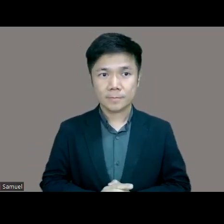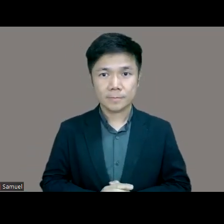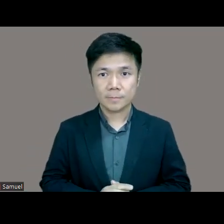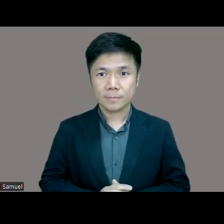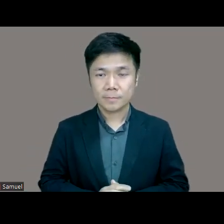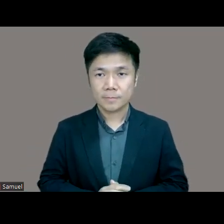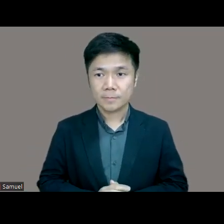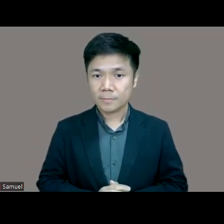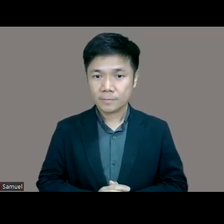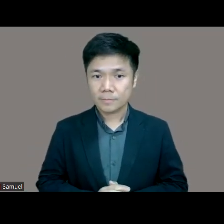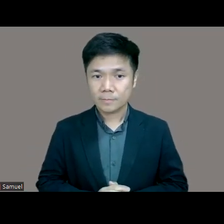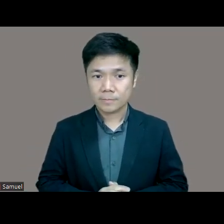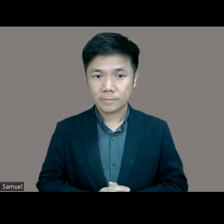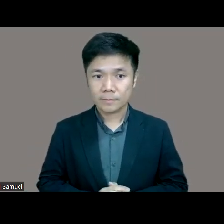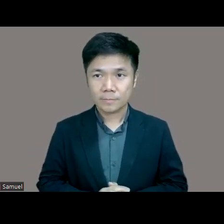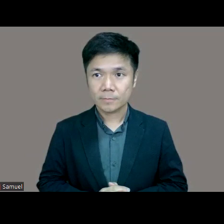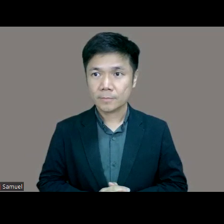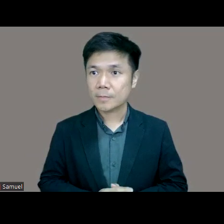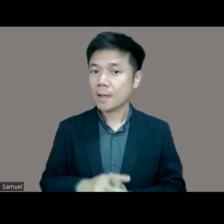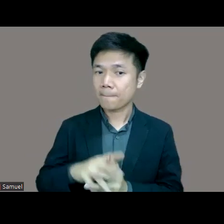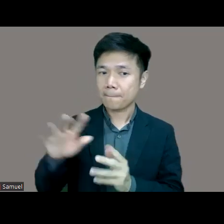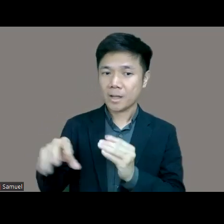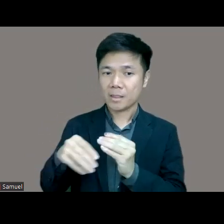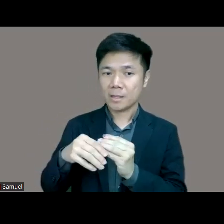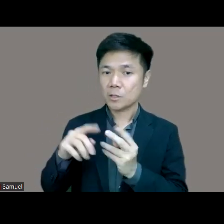And Ahmed as well, I see.